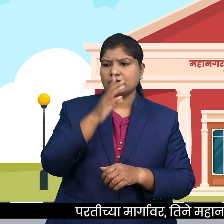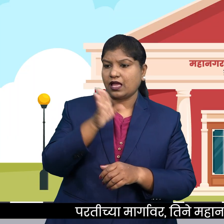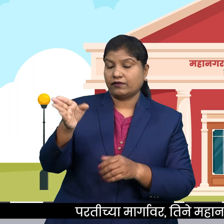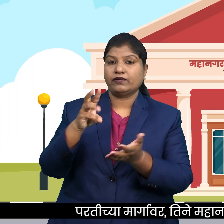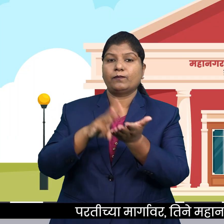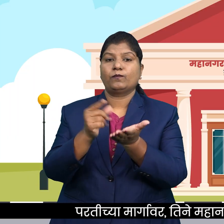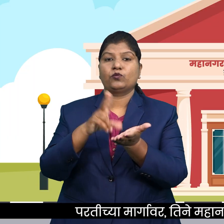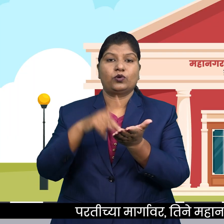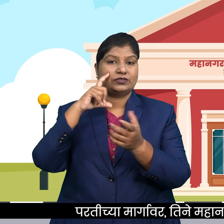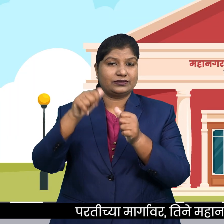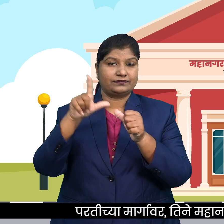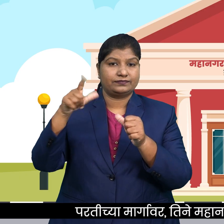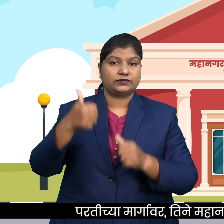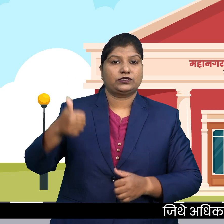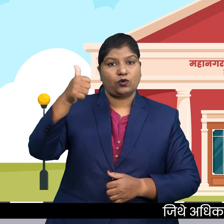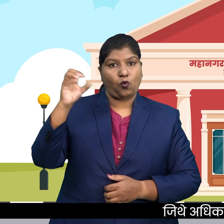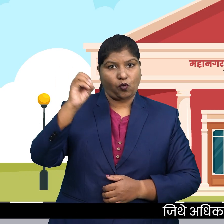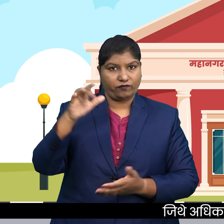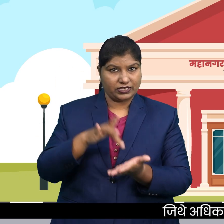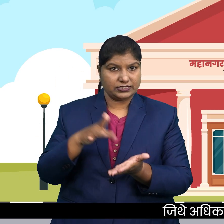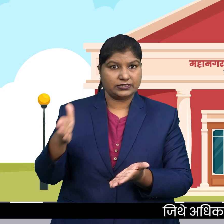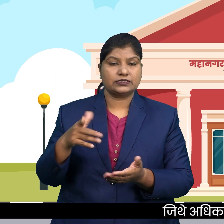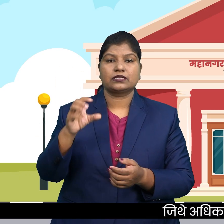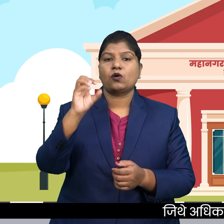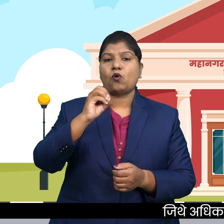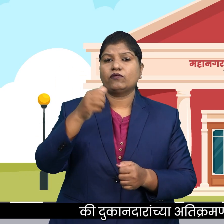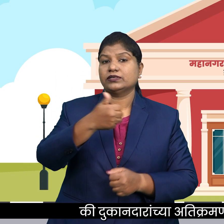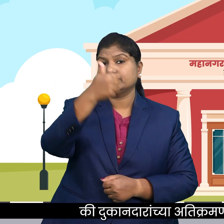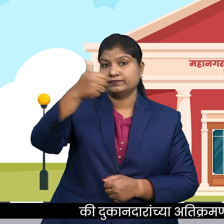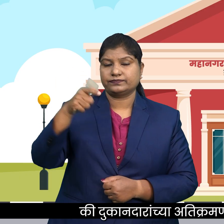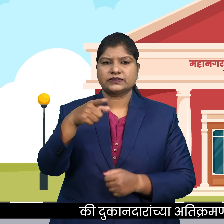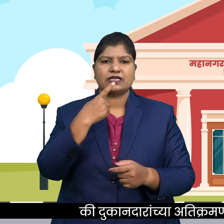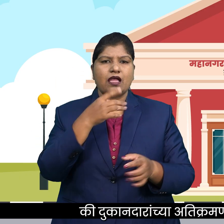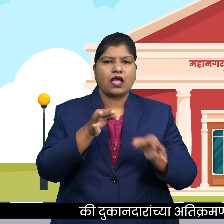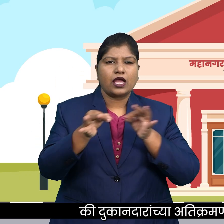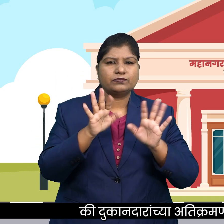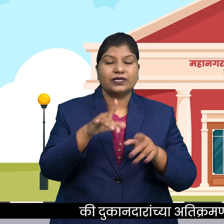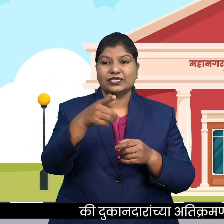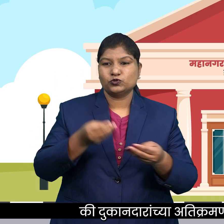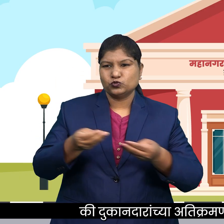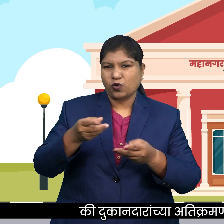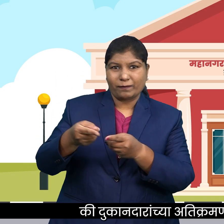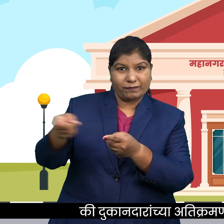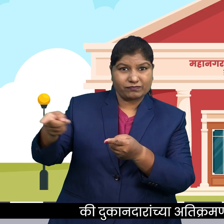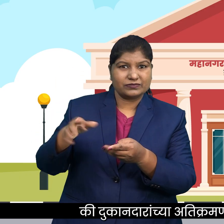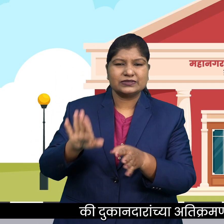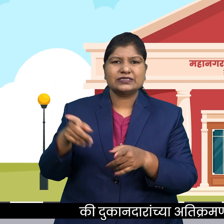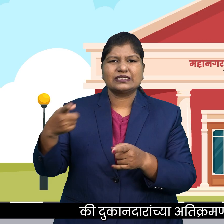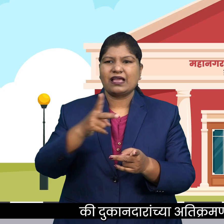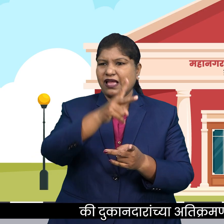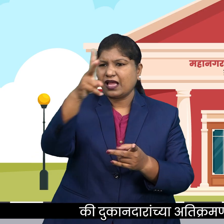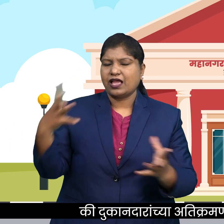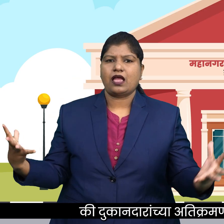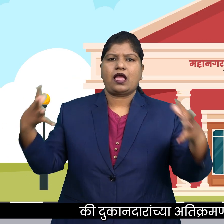महानगरपालिका कार्यालयाला भेट दिली, जिथे अधिकाऱ्यांनी स्पष्ट केले की दुकानदाराच्या